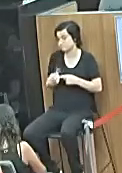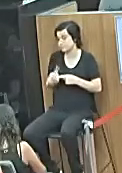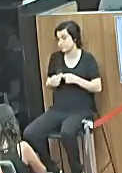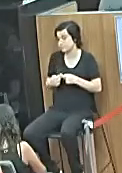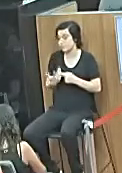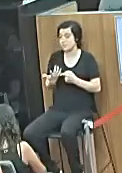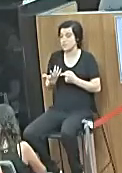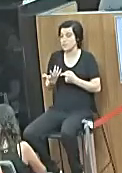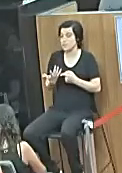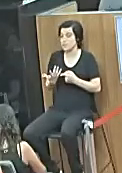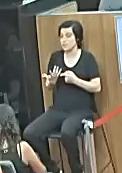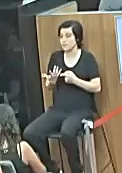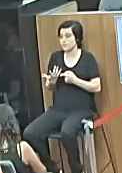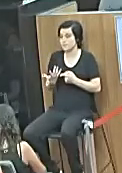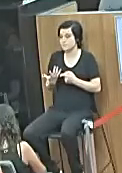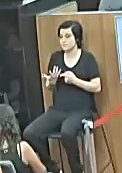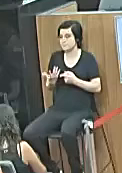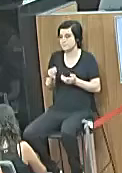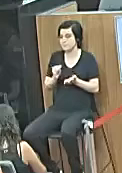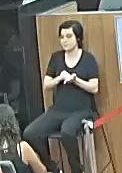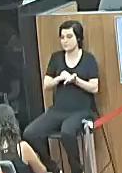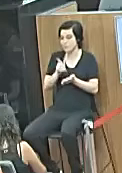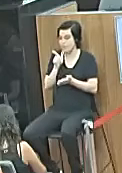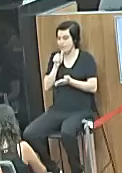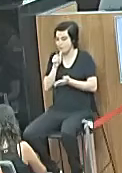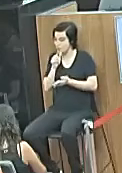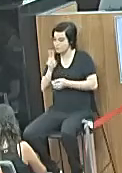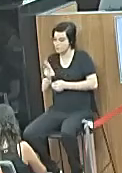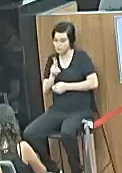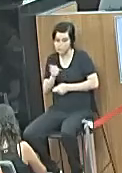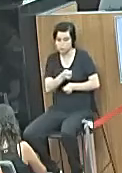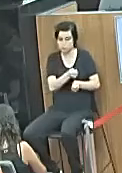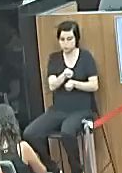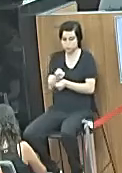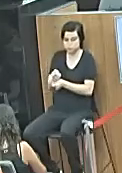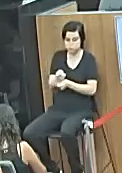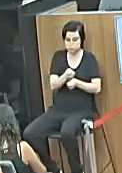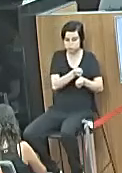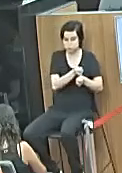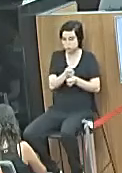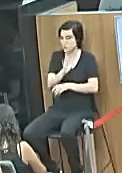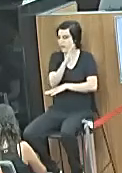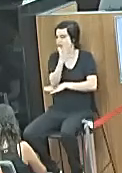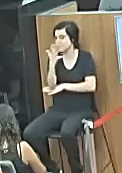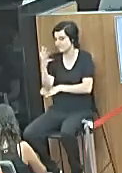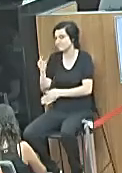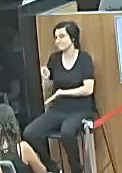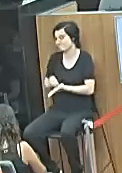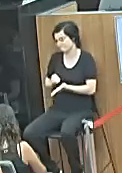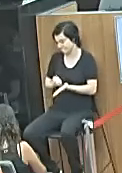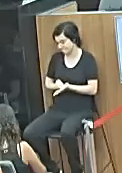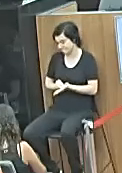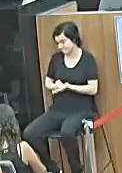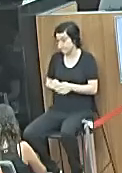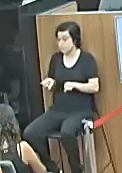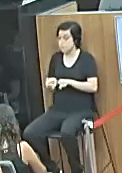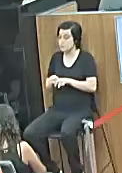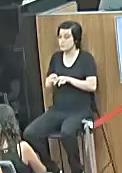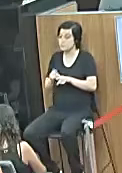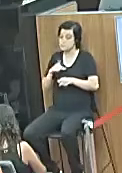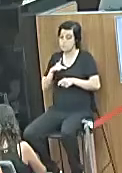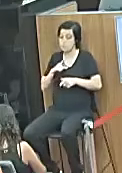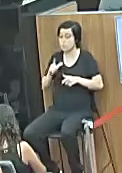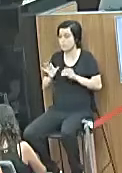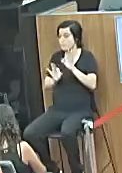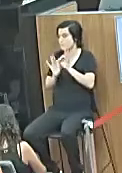disponibilidade de água para uso múltiplos incluirá são âmbito do programa